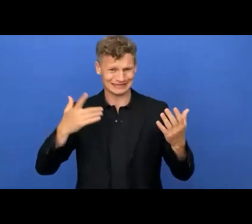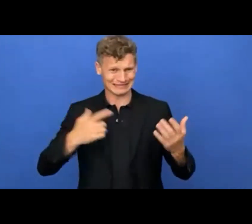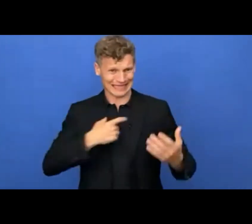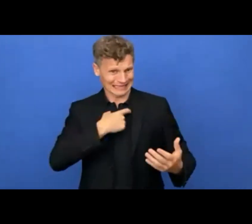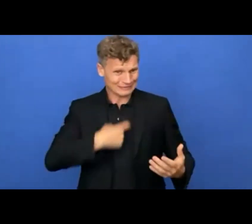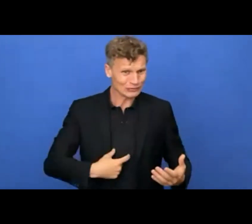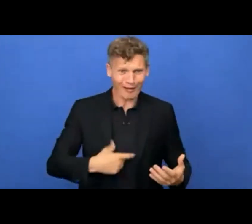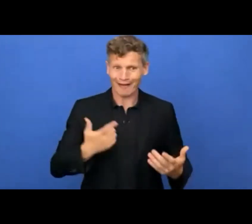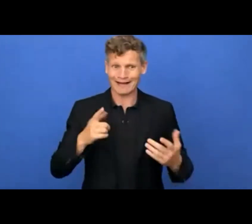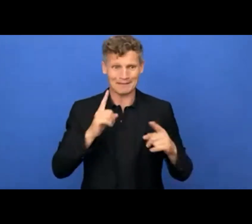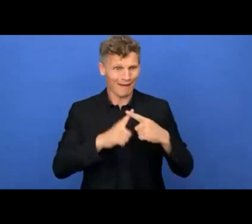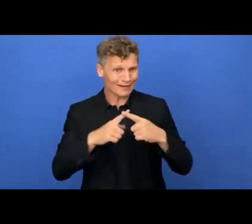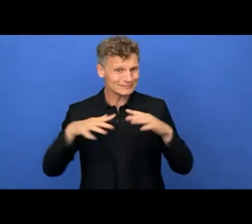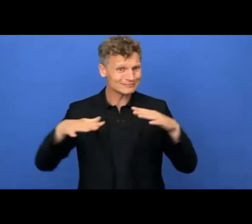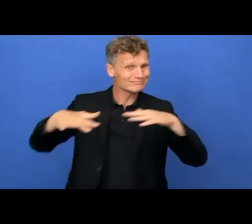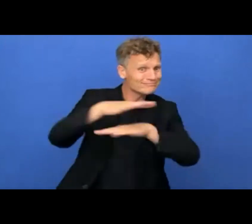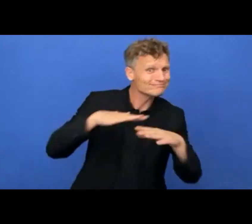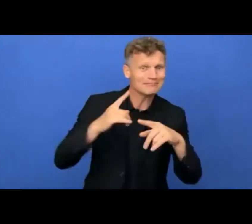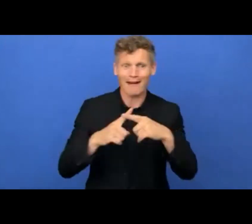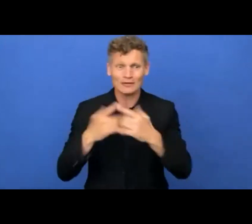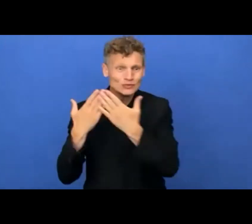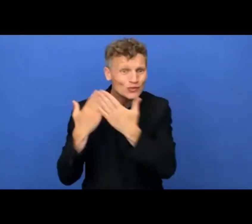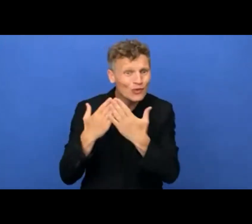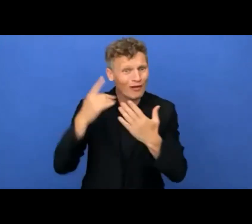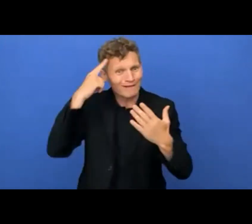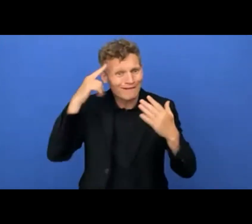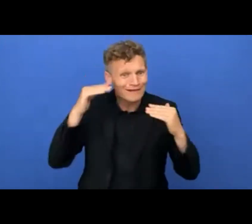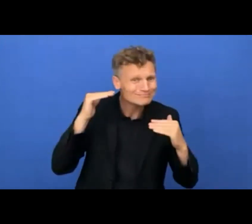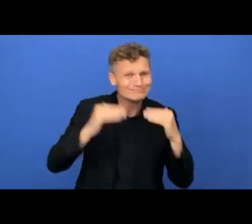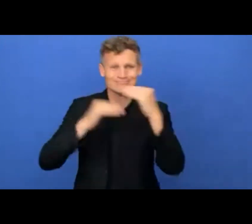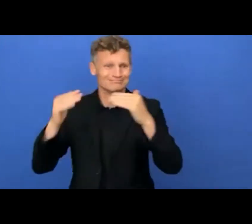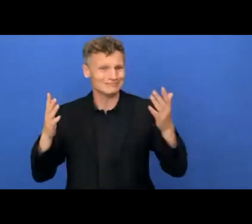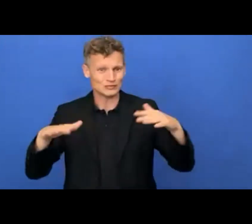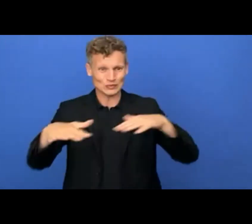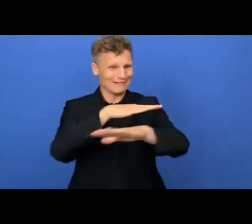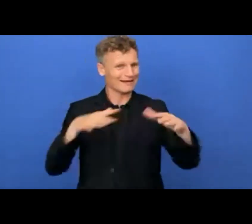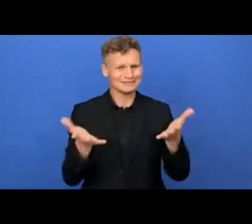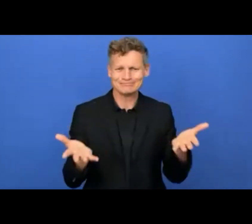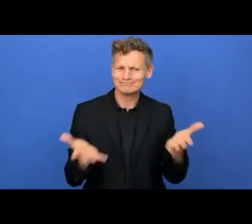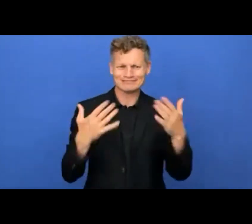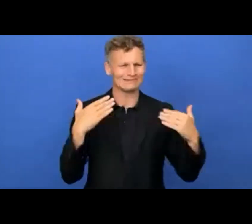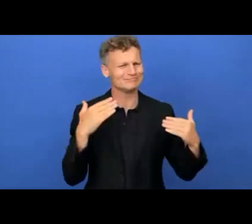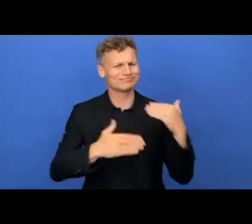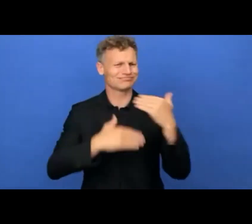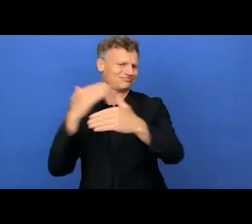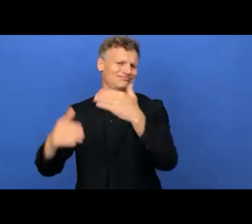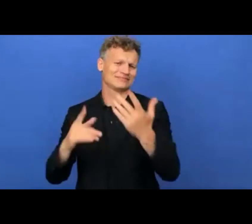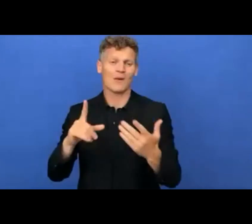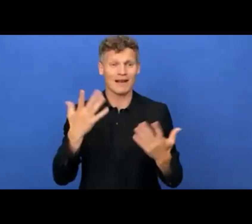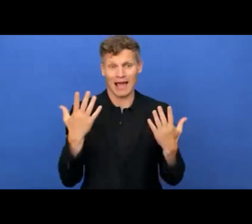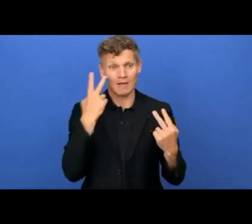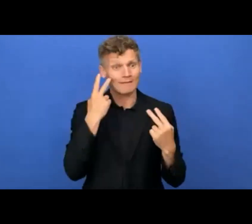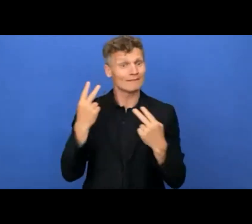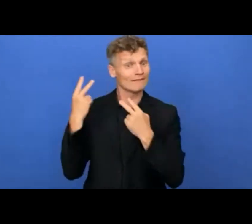pays, sur la scène internationale. Et puis, il y a quelques statistiques aussi dont nous avons parlé, que nous